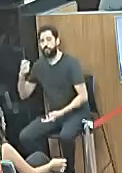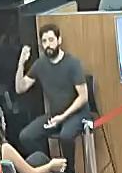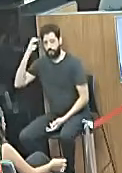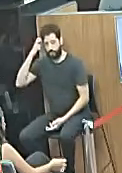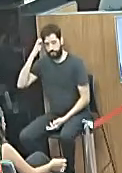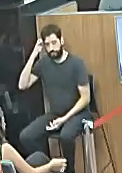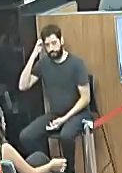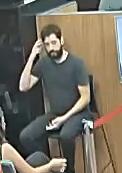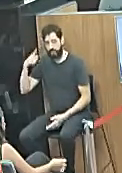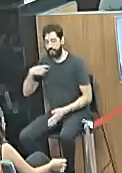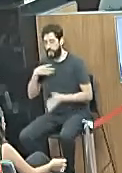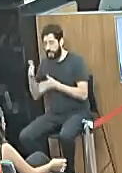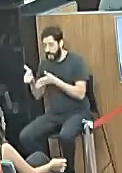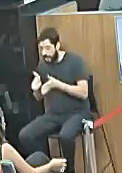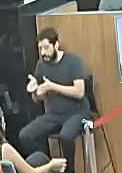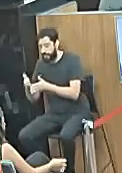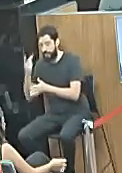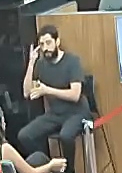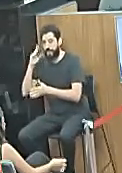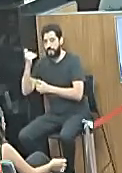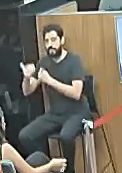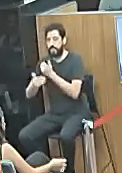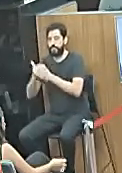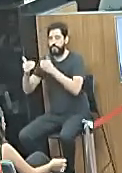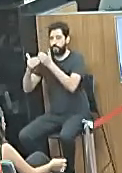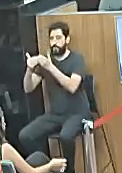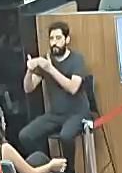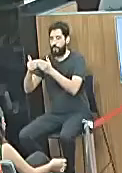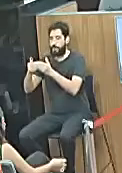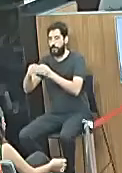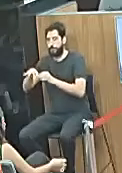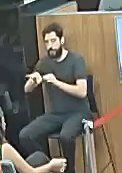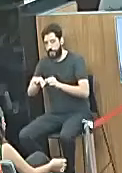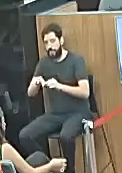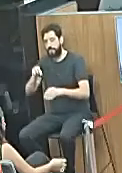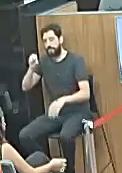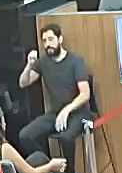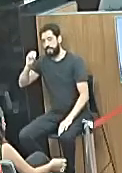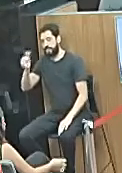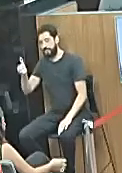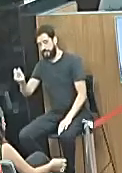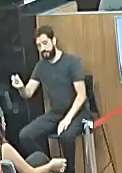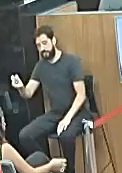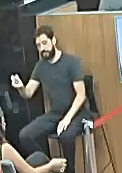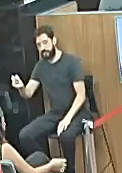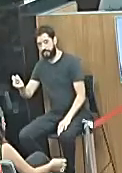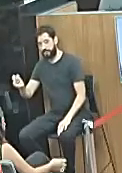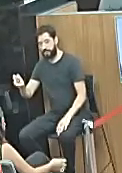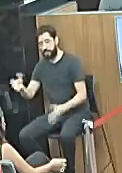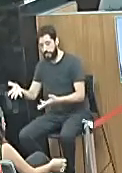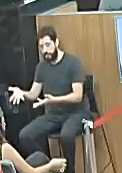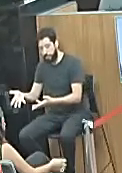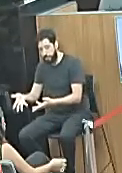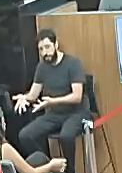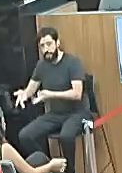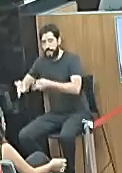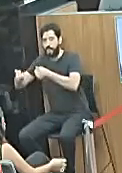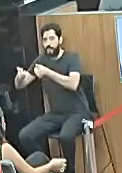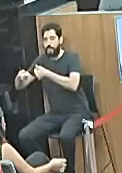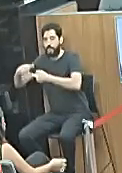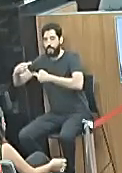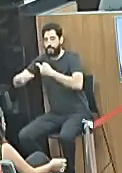caminhos para o desenvolvimento programa 0 65 aprimoramento da política